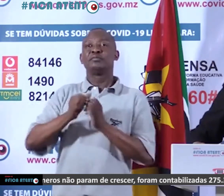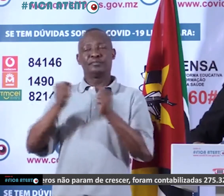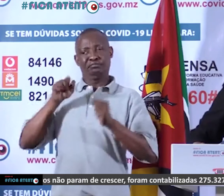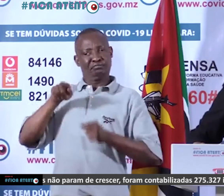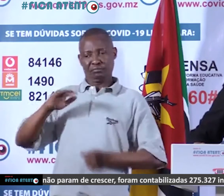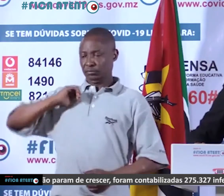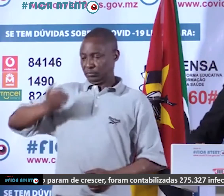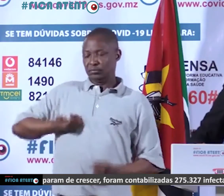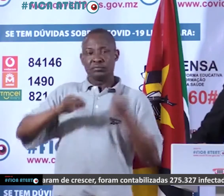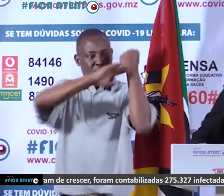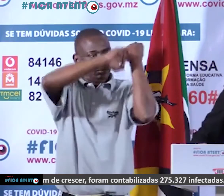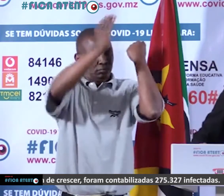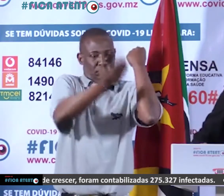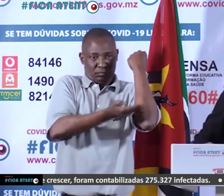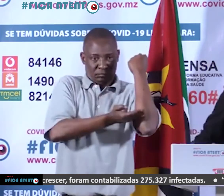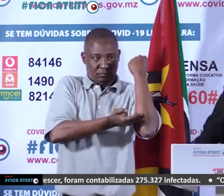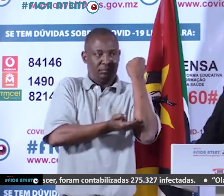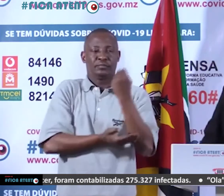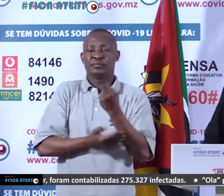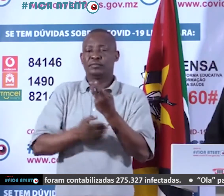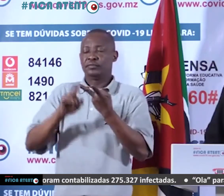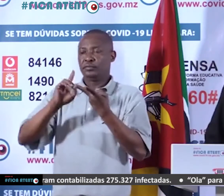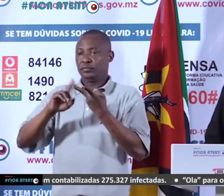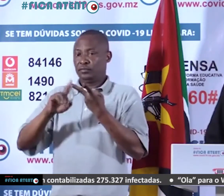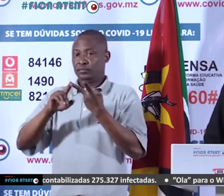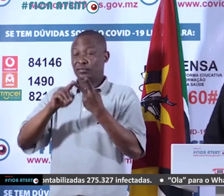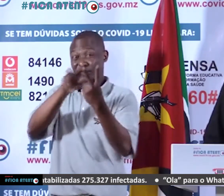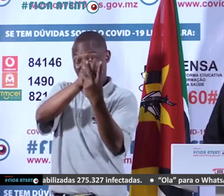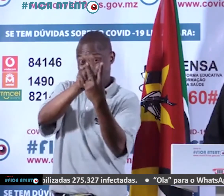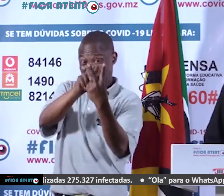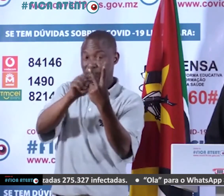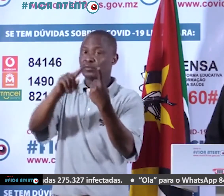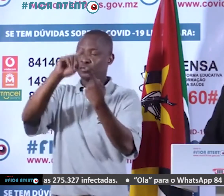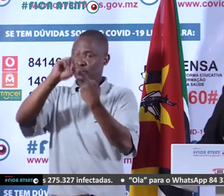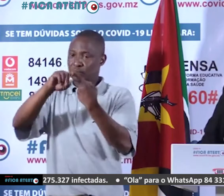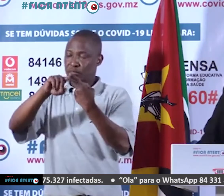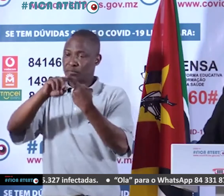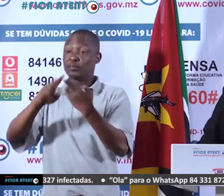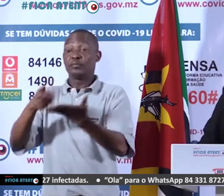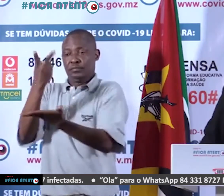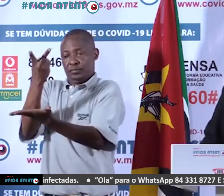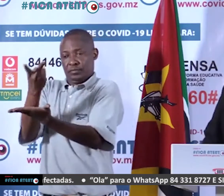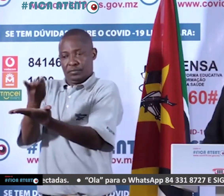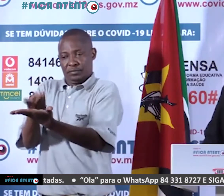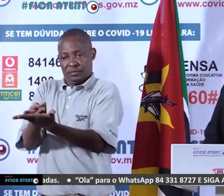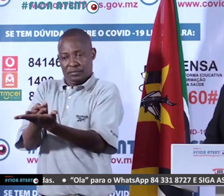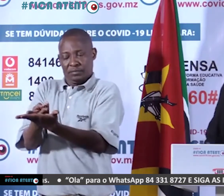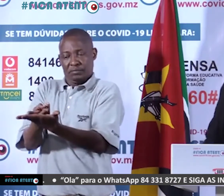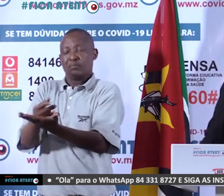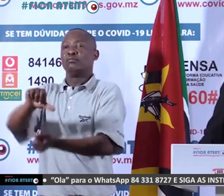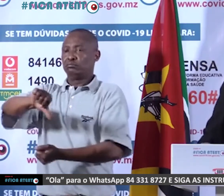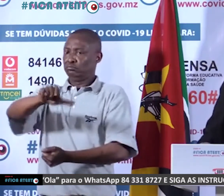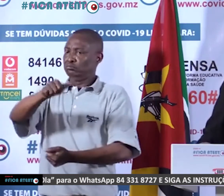das quais uma já teve alta no dia 18 de 6 de